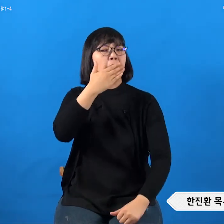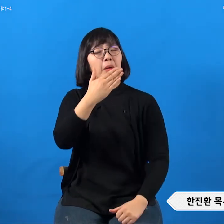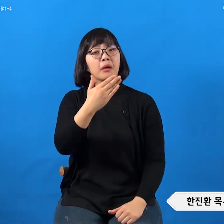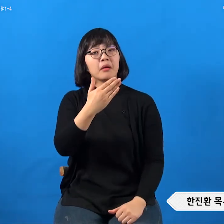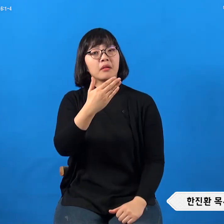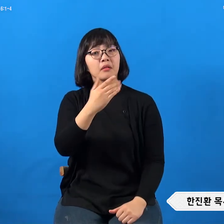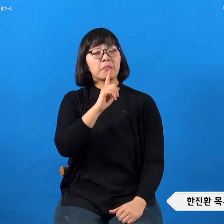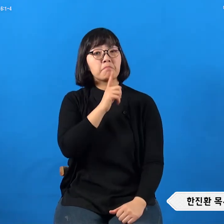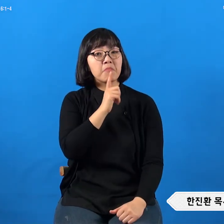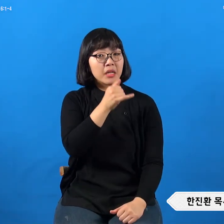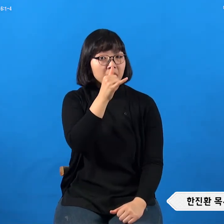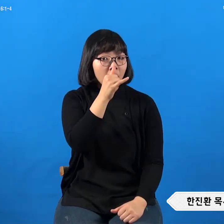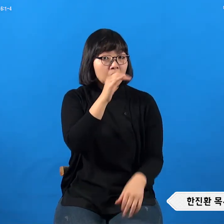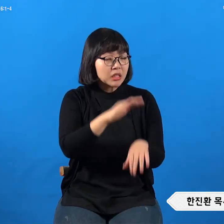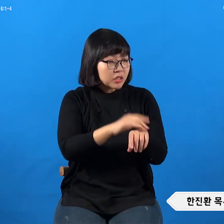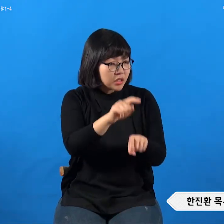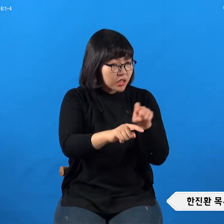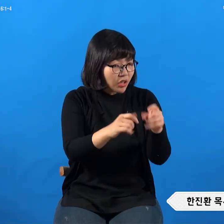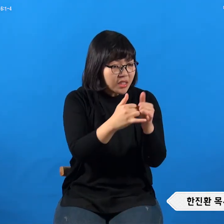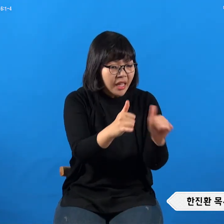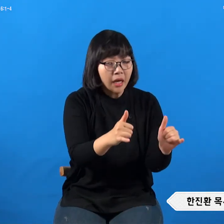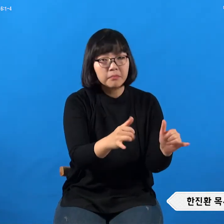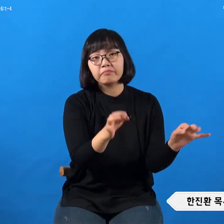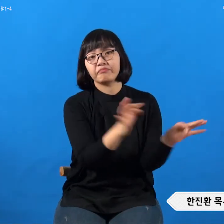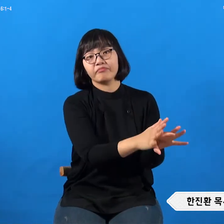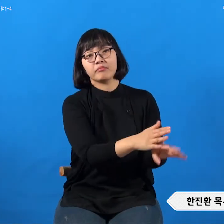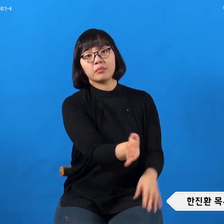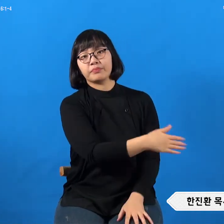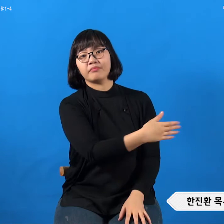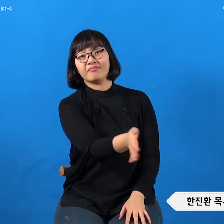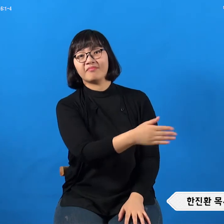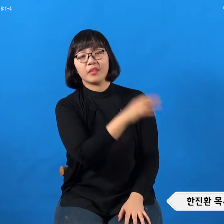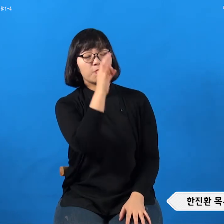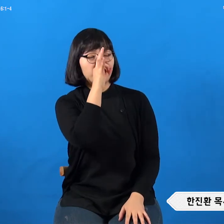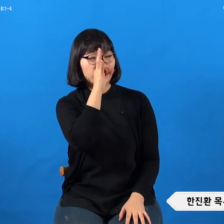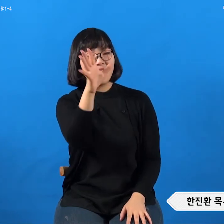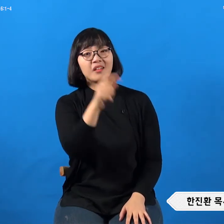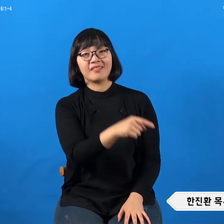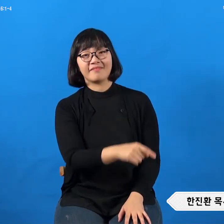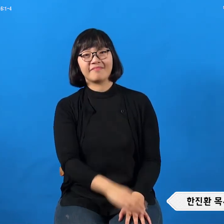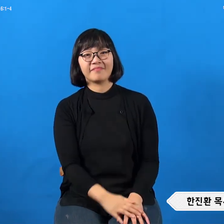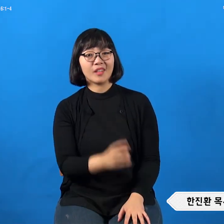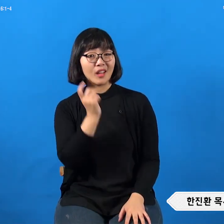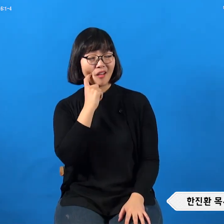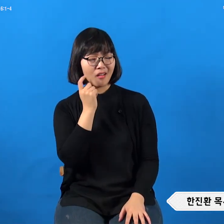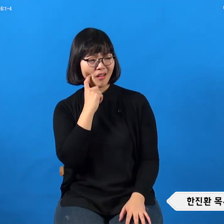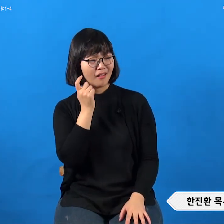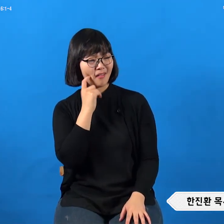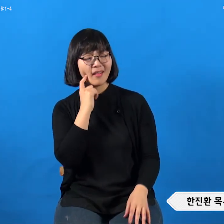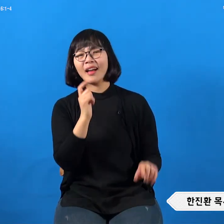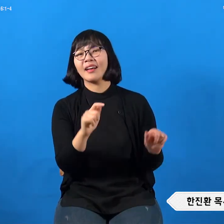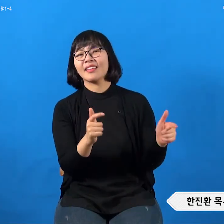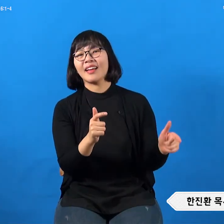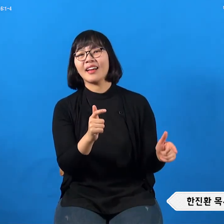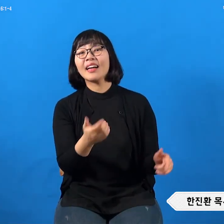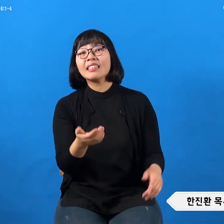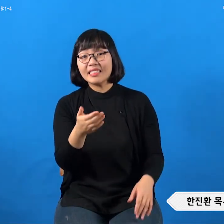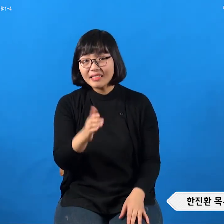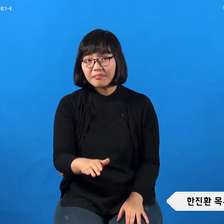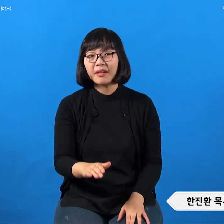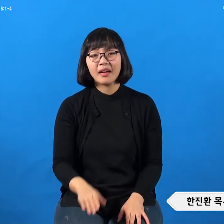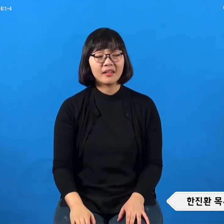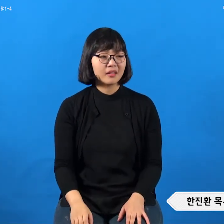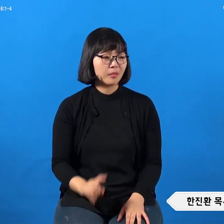한 사람도 없습니다. 저에게 와서 거짓말을 한 것은 아닙니다. 아닌데 그냥 어떤